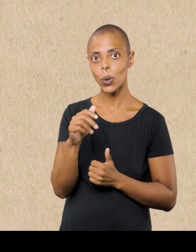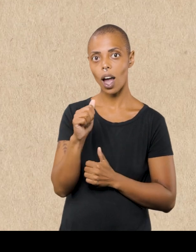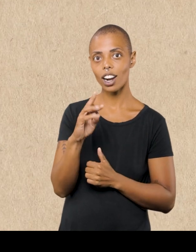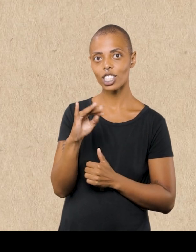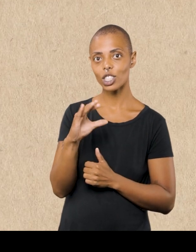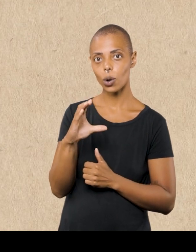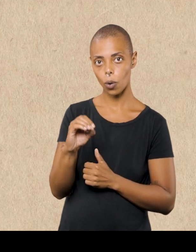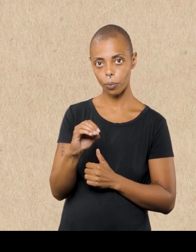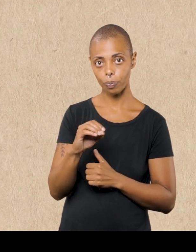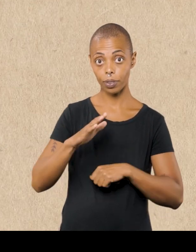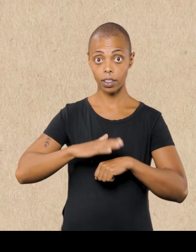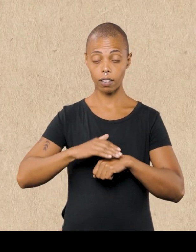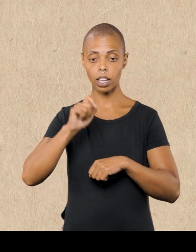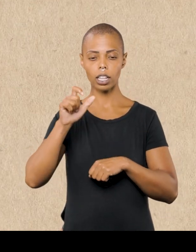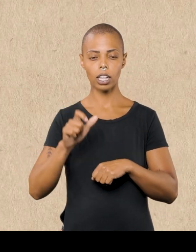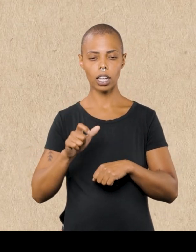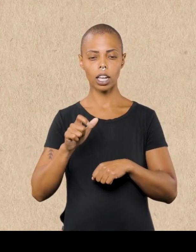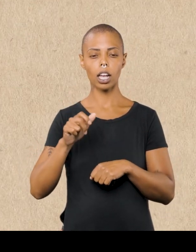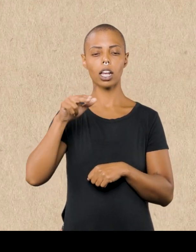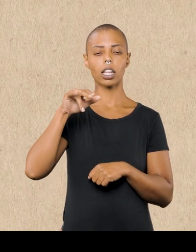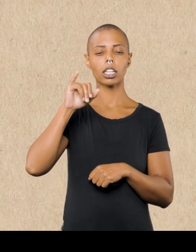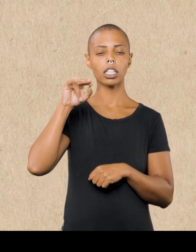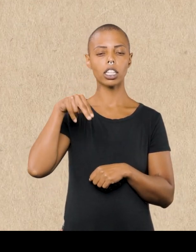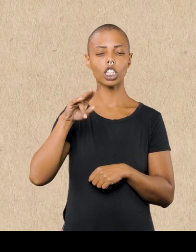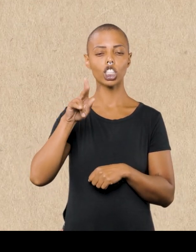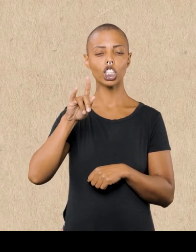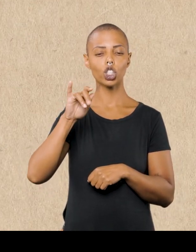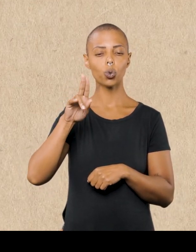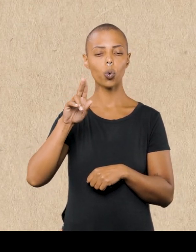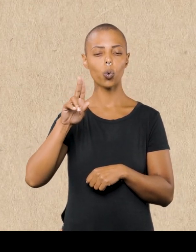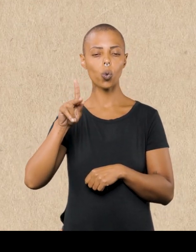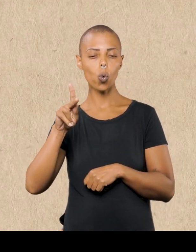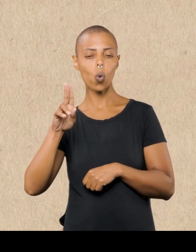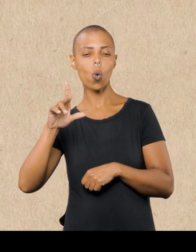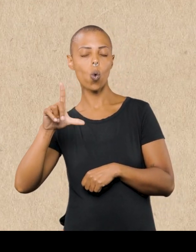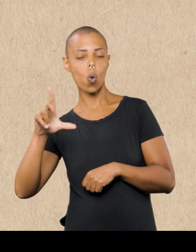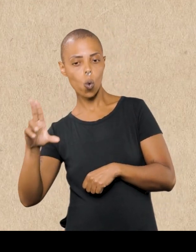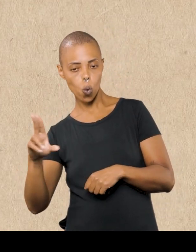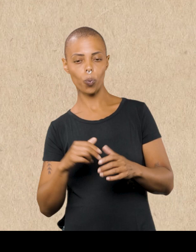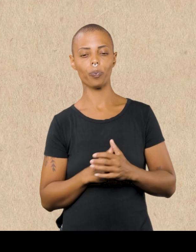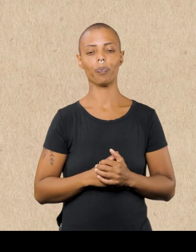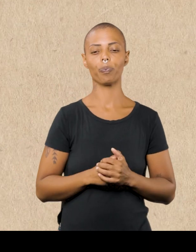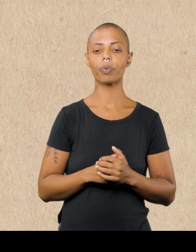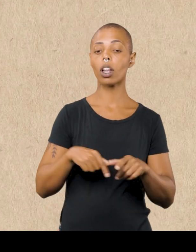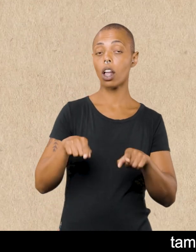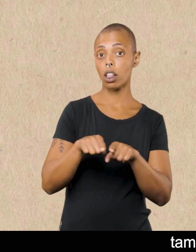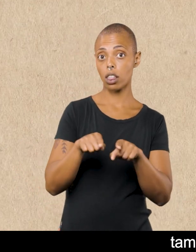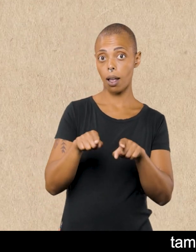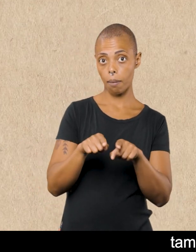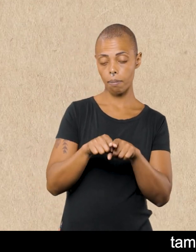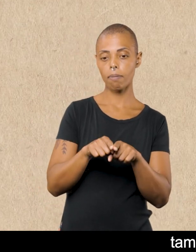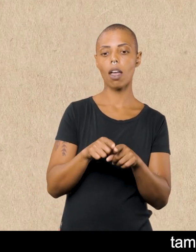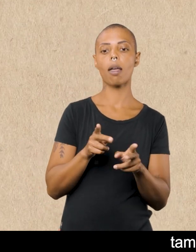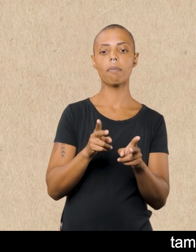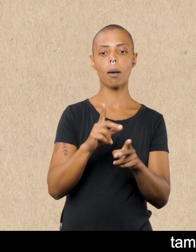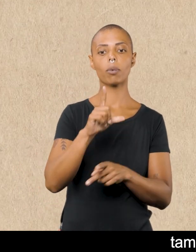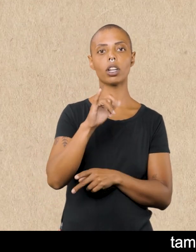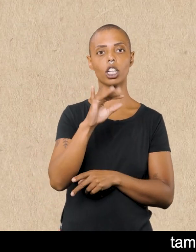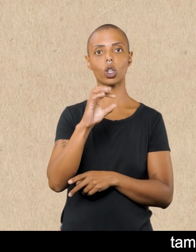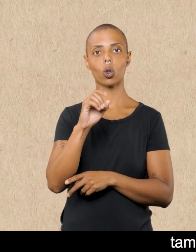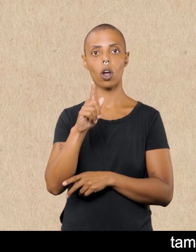Appetizer, em português, Aperitivo Ártico, e foi realizada por Ningil Kulut